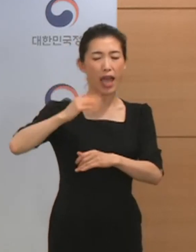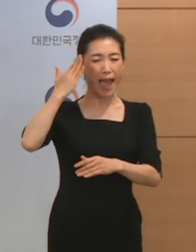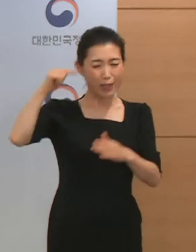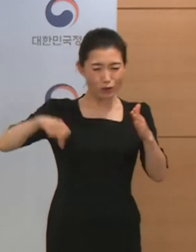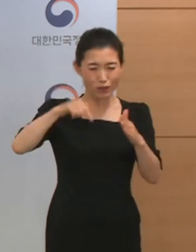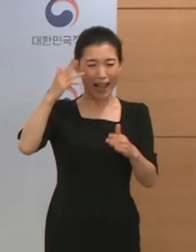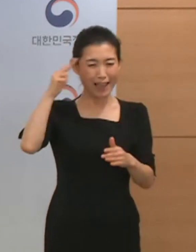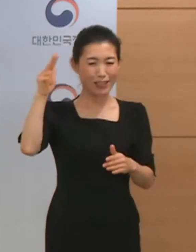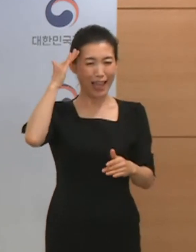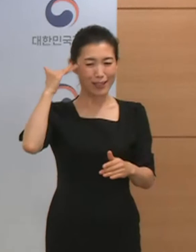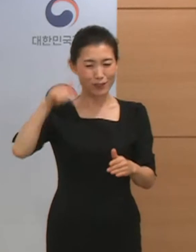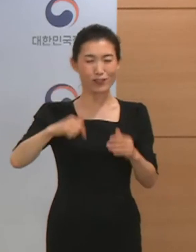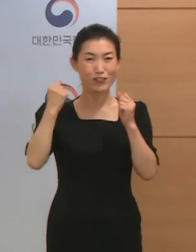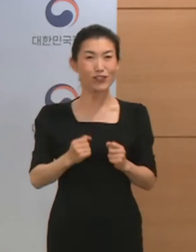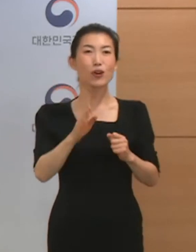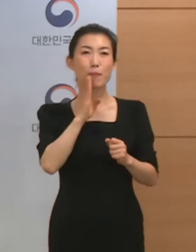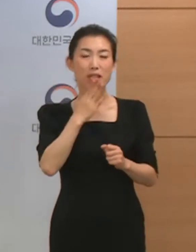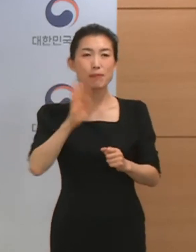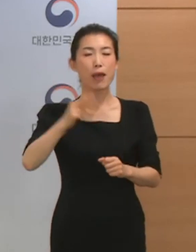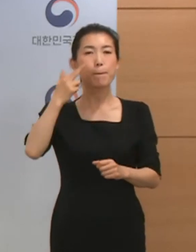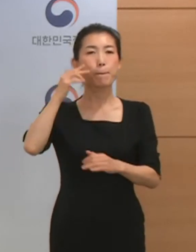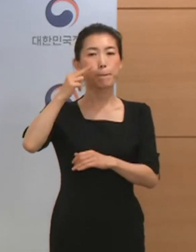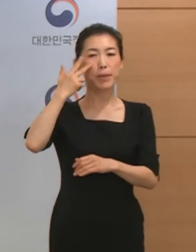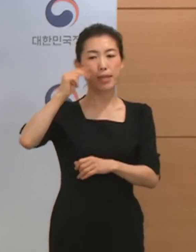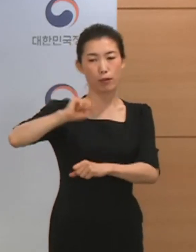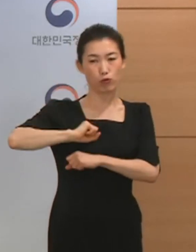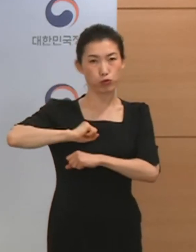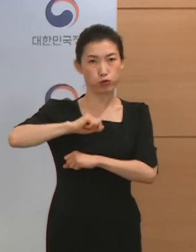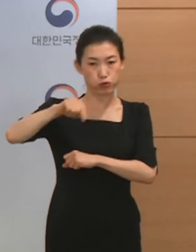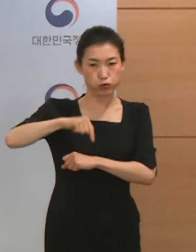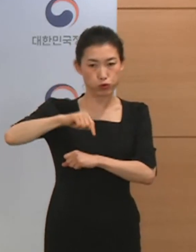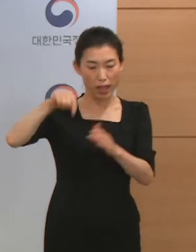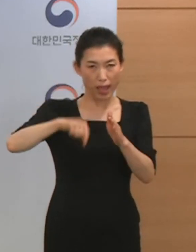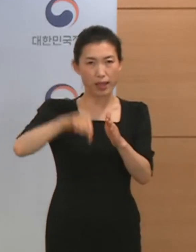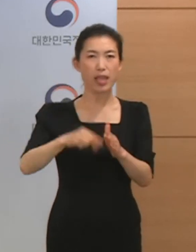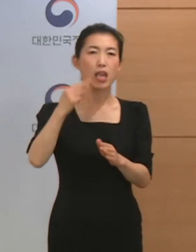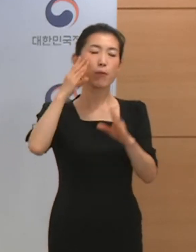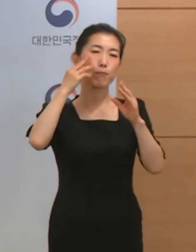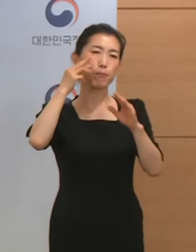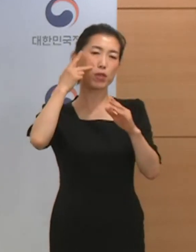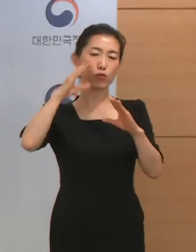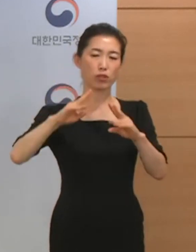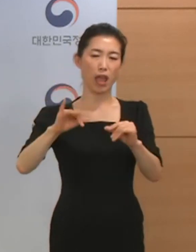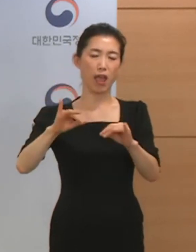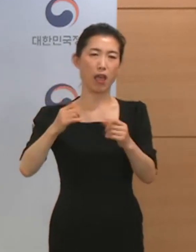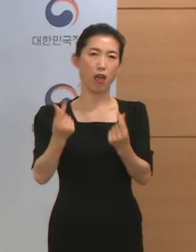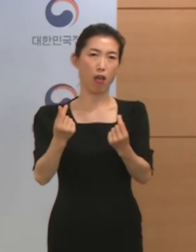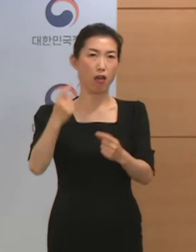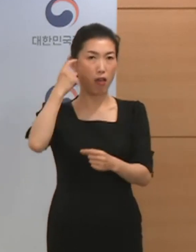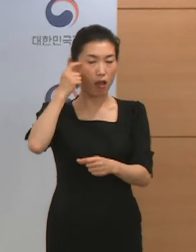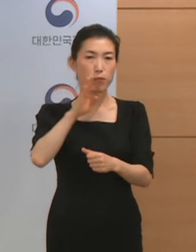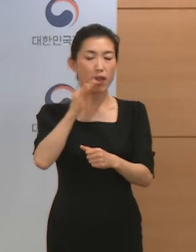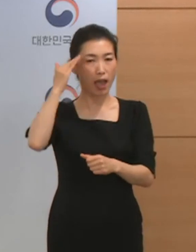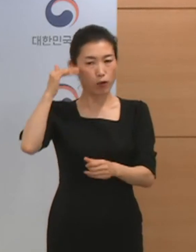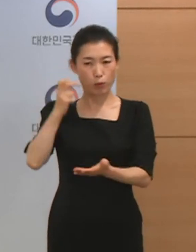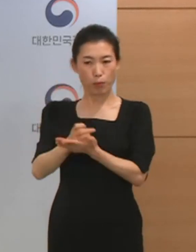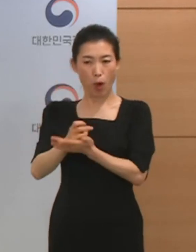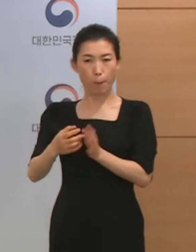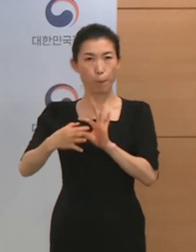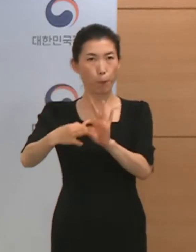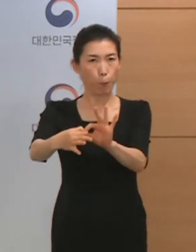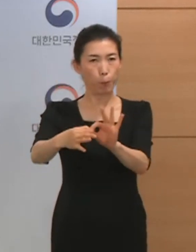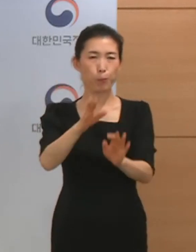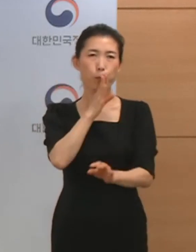궁금합니다. 예, 이 부분은 그 주한 미군 쪽은 국방부와 함께 협약에 의해서 지금 그쪽만의